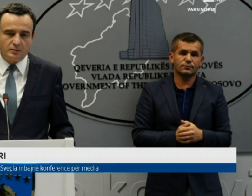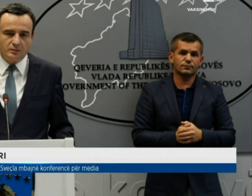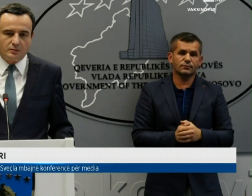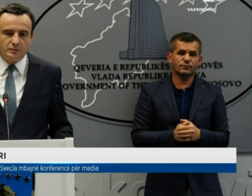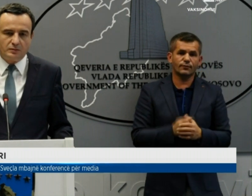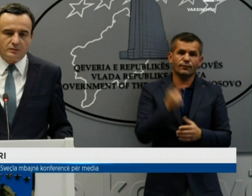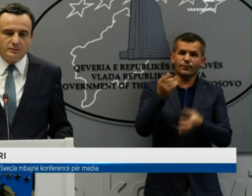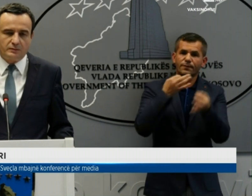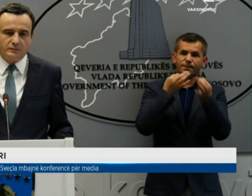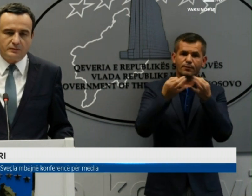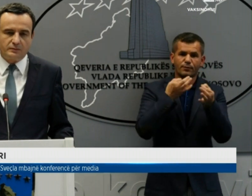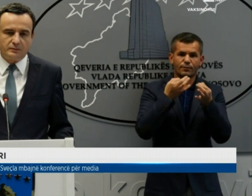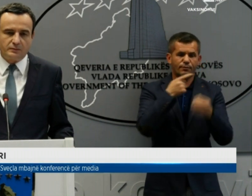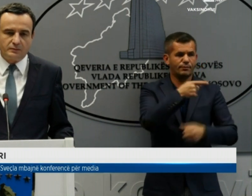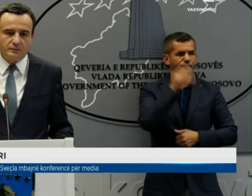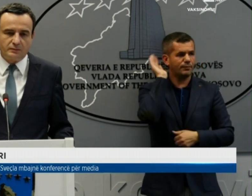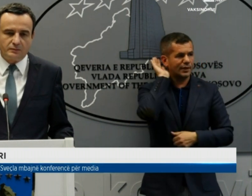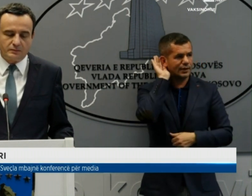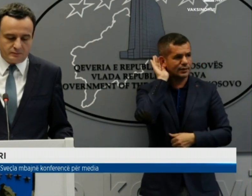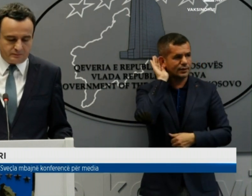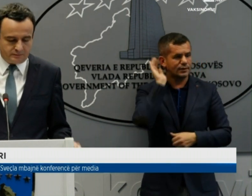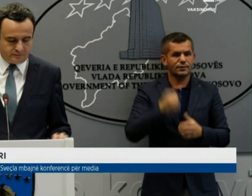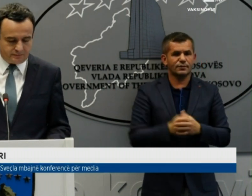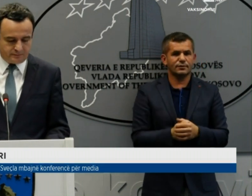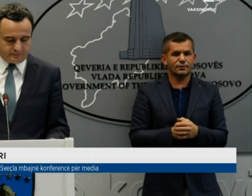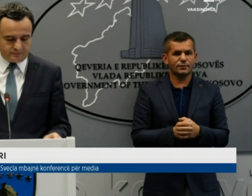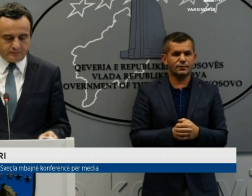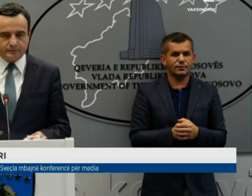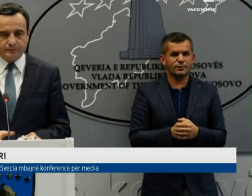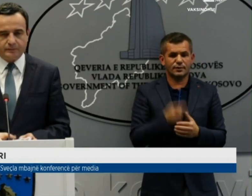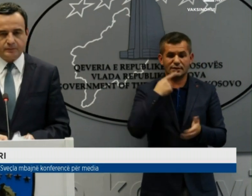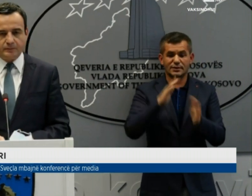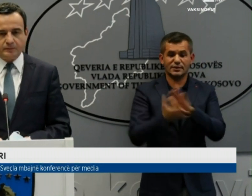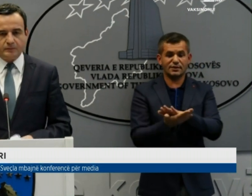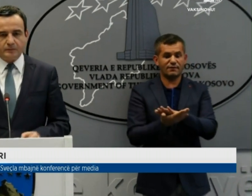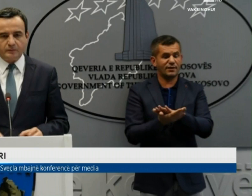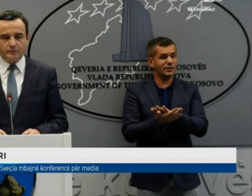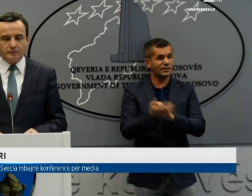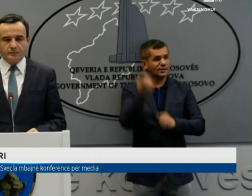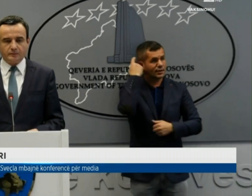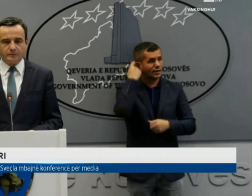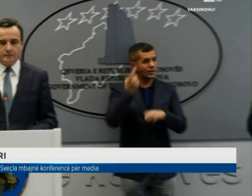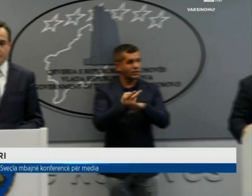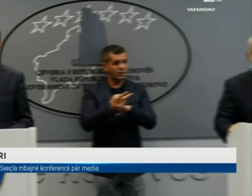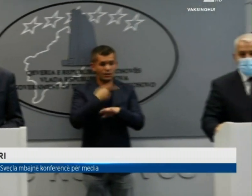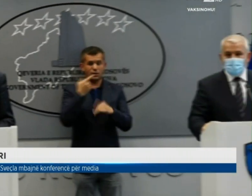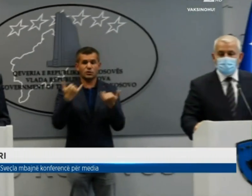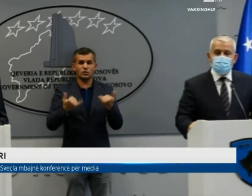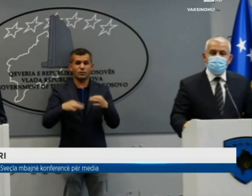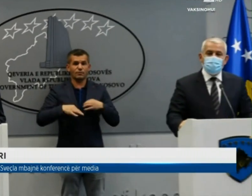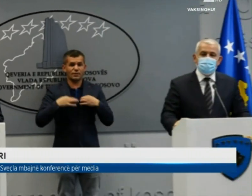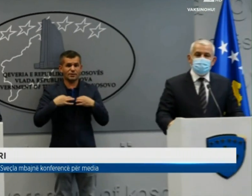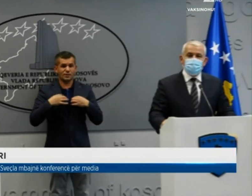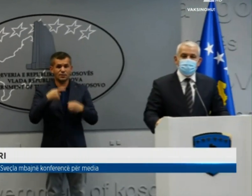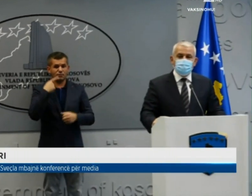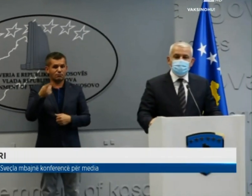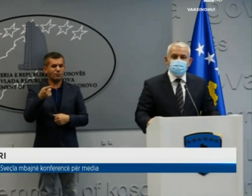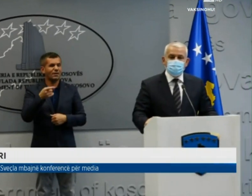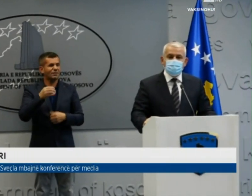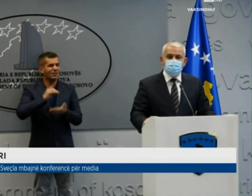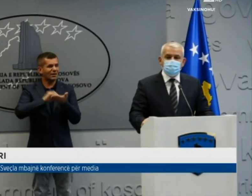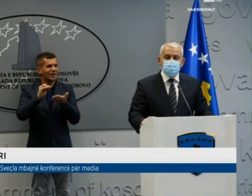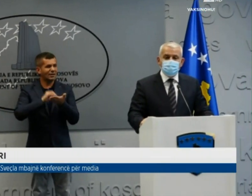Një pyetje për ministrin special në fakt, të vendi sekretari i shtetit Escobar sot në mëngjes ka thënë për zërin e Amerikës